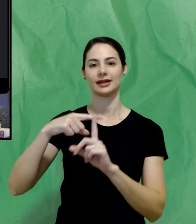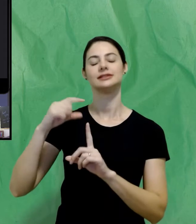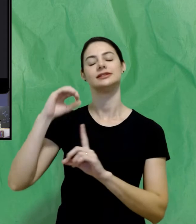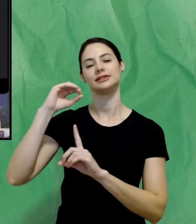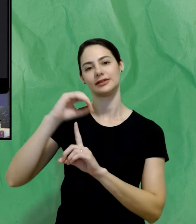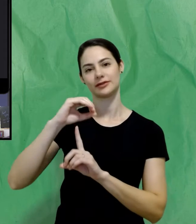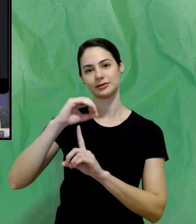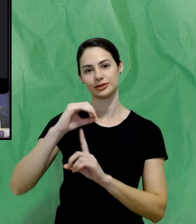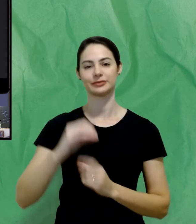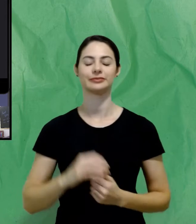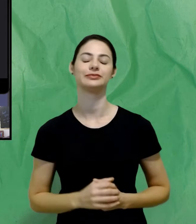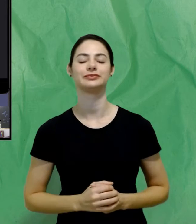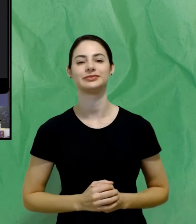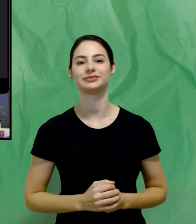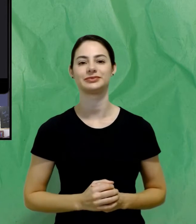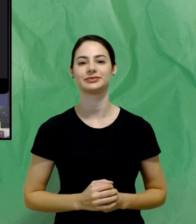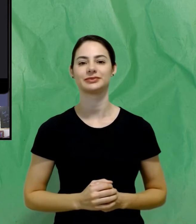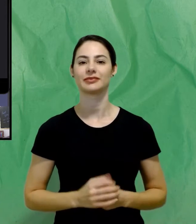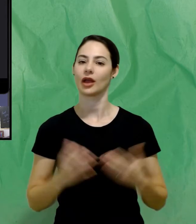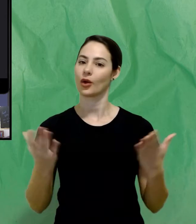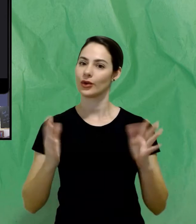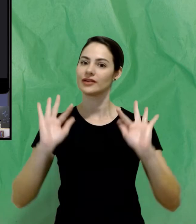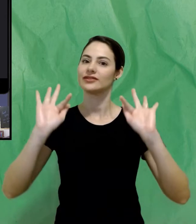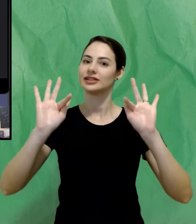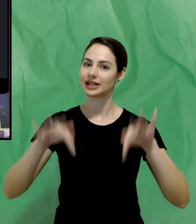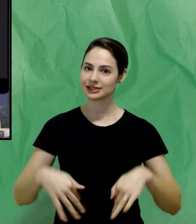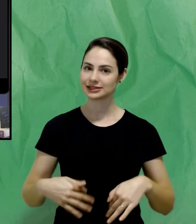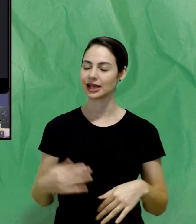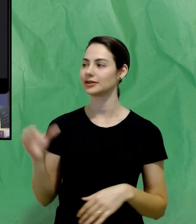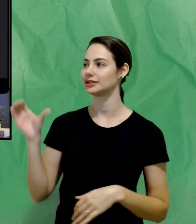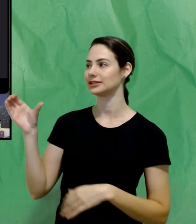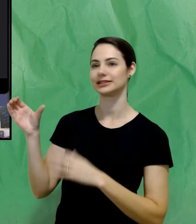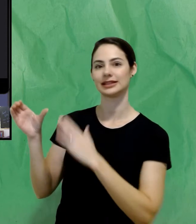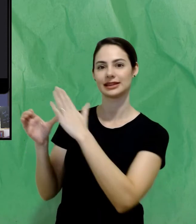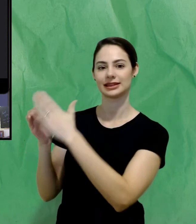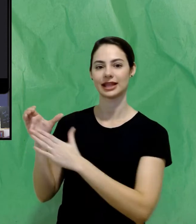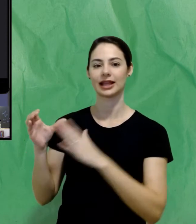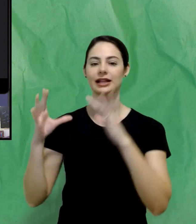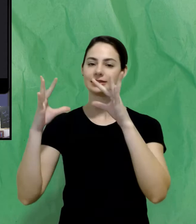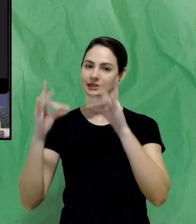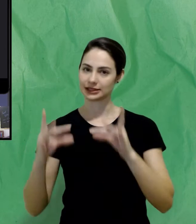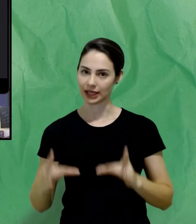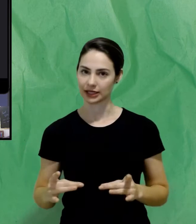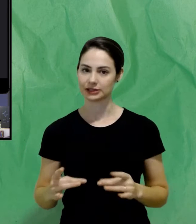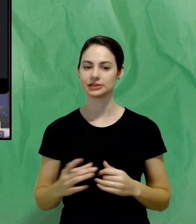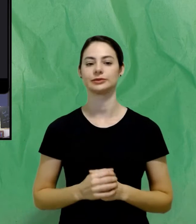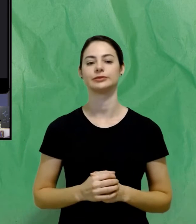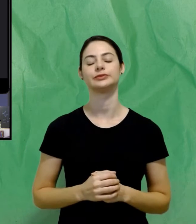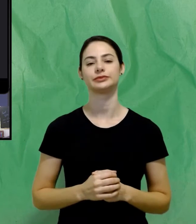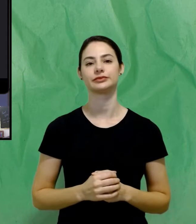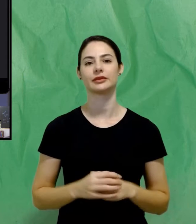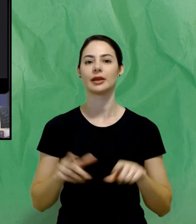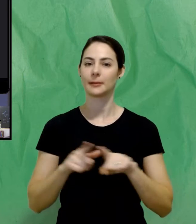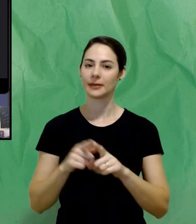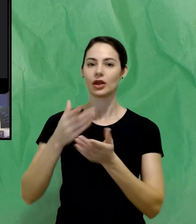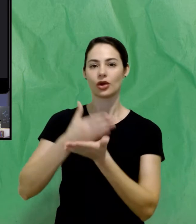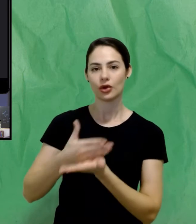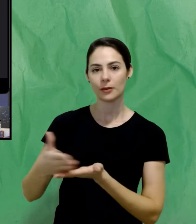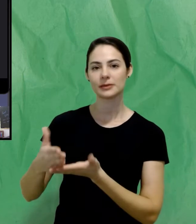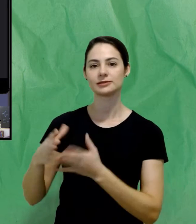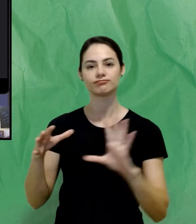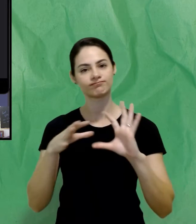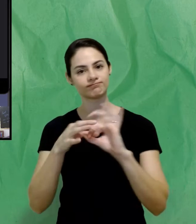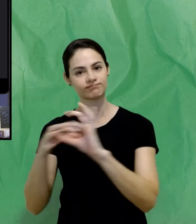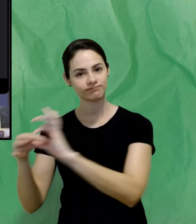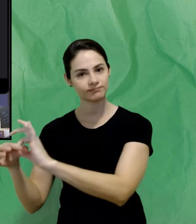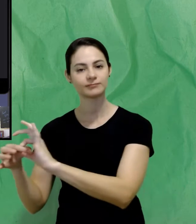IFMG, né? Vamos finalizar aqui a nossa tela de detalhes do livro e então começar a fazer a nossa integração com a